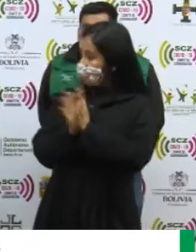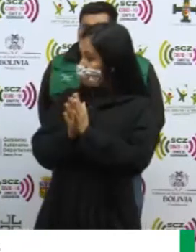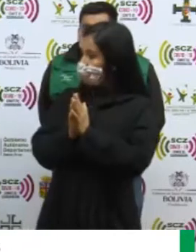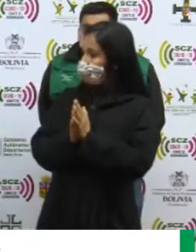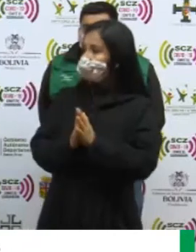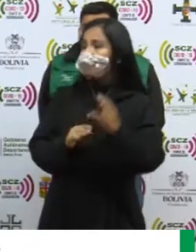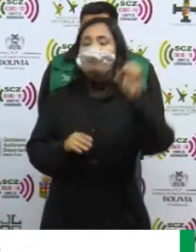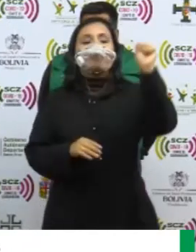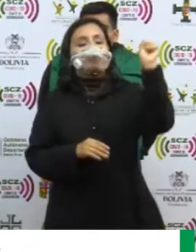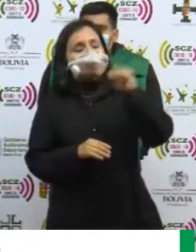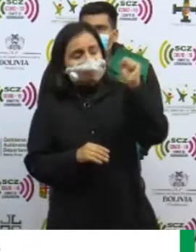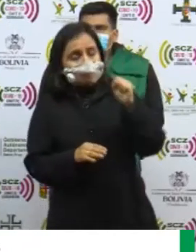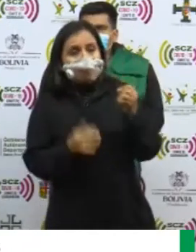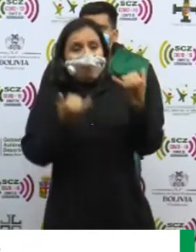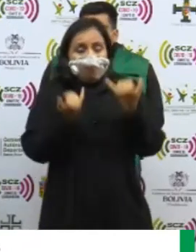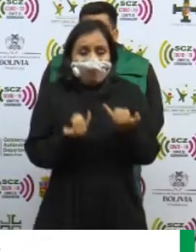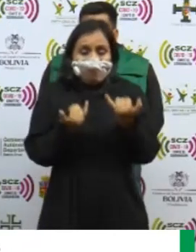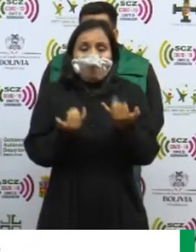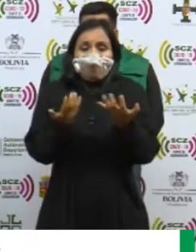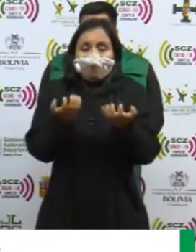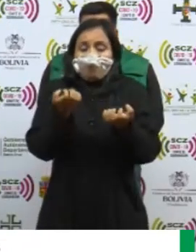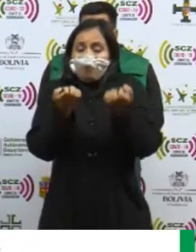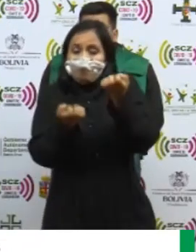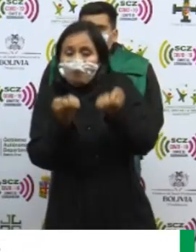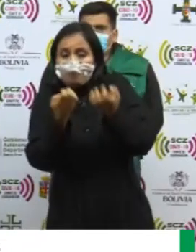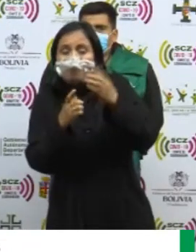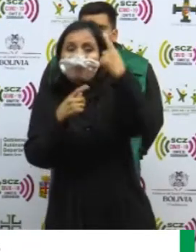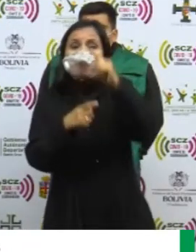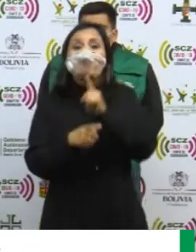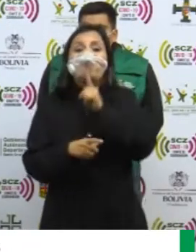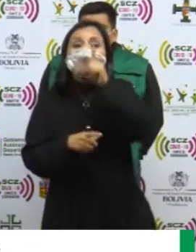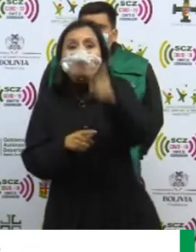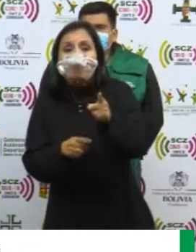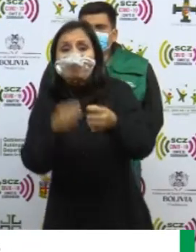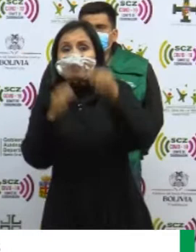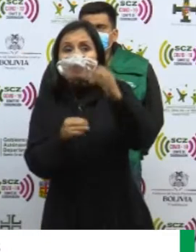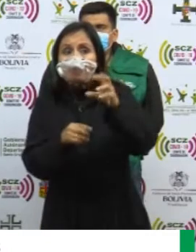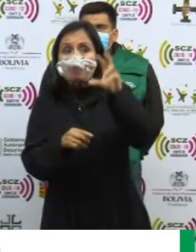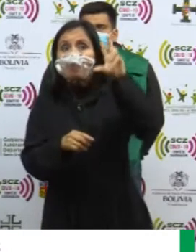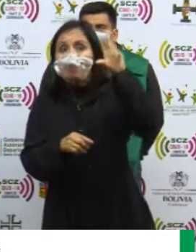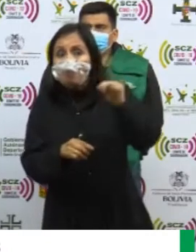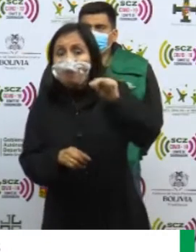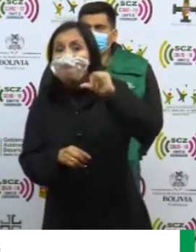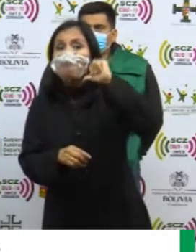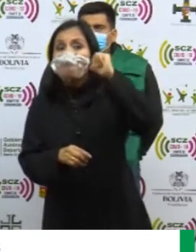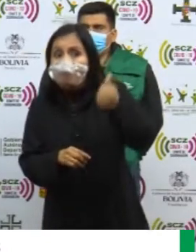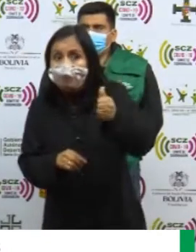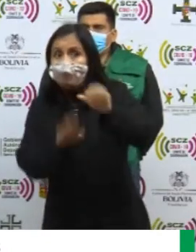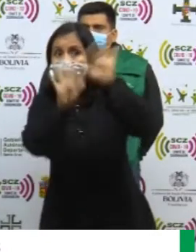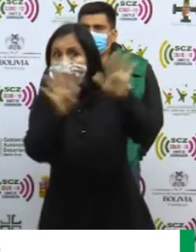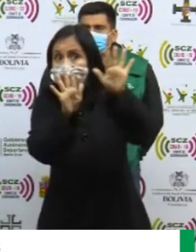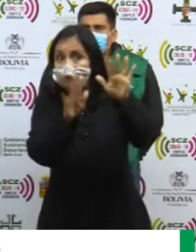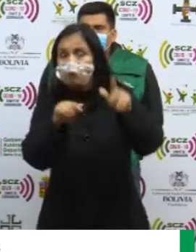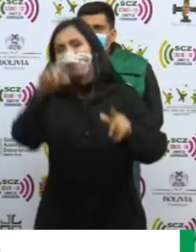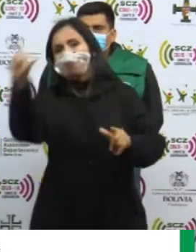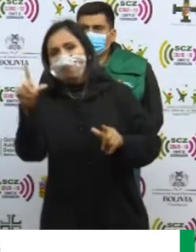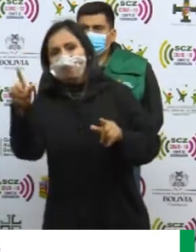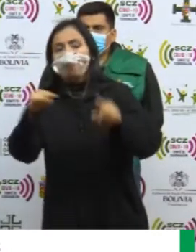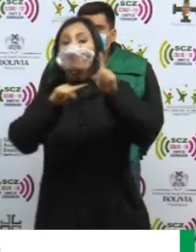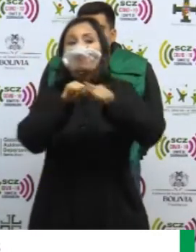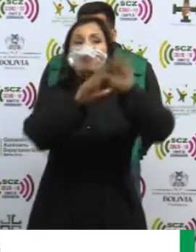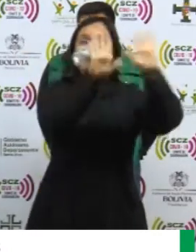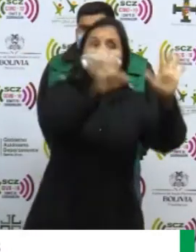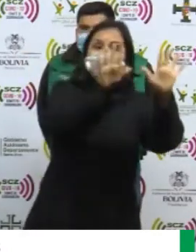Está haciéndose la valoración para confirmar si no es el día de mañana, el día lunes, la reunión. Va a depender de